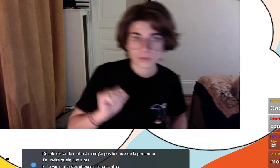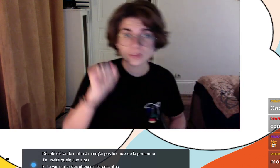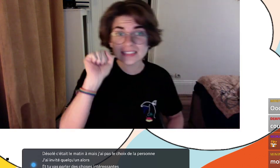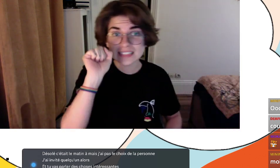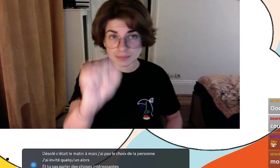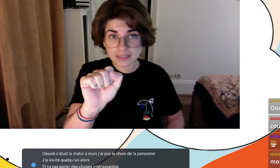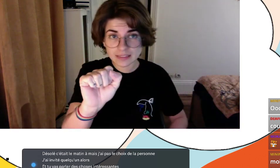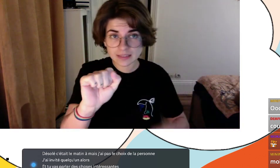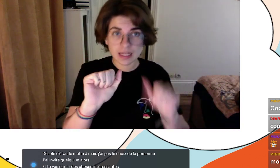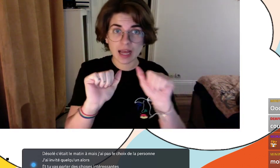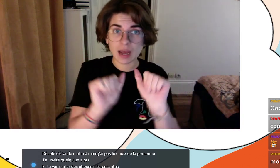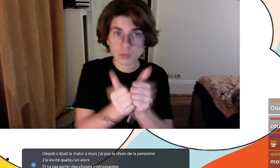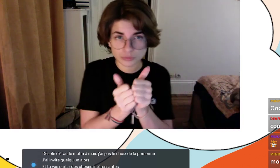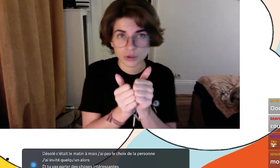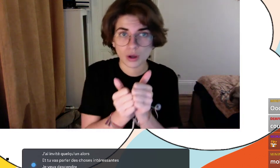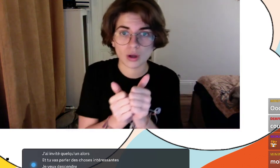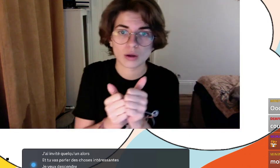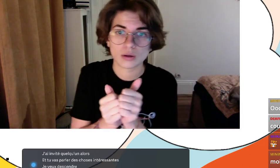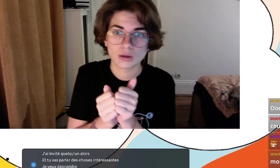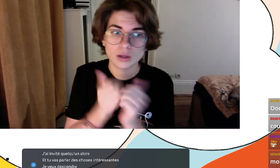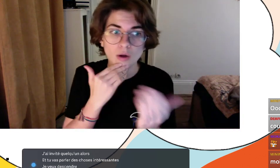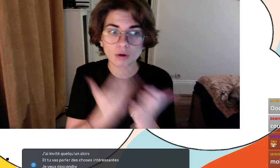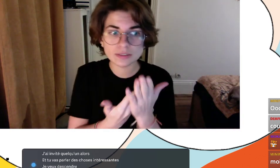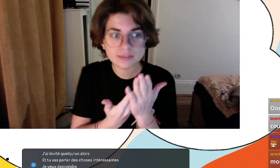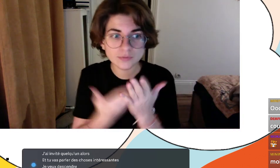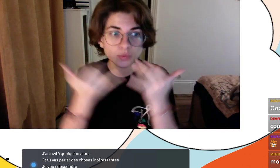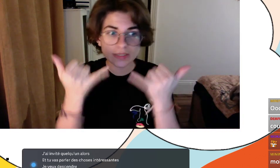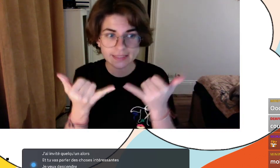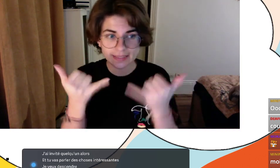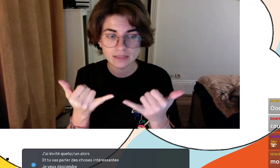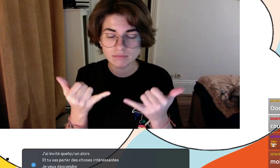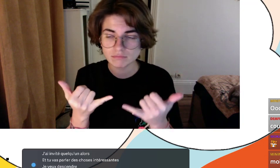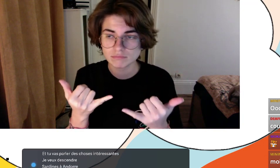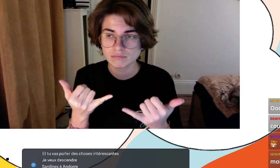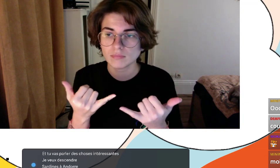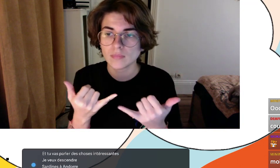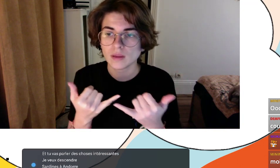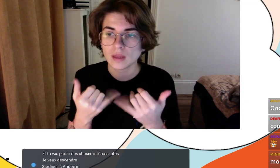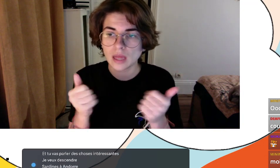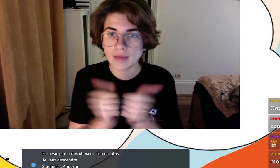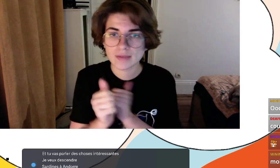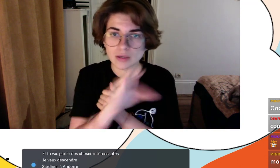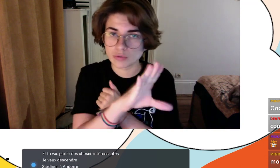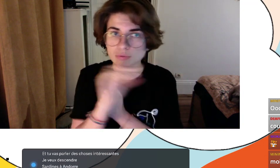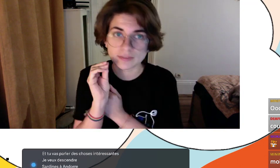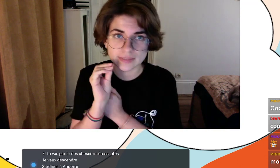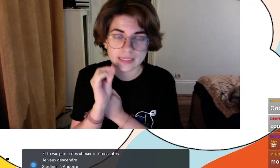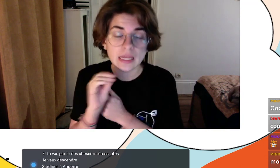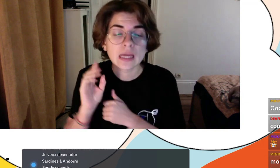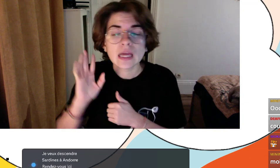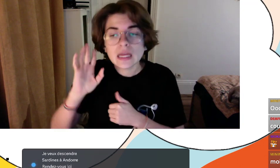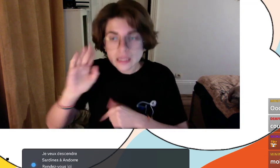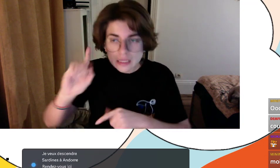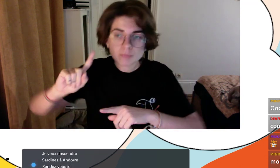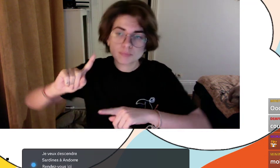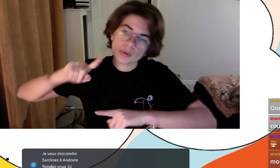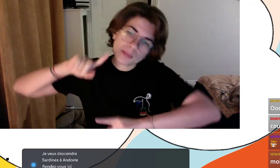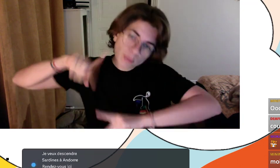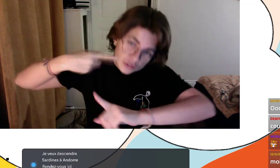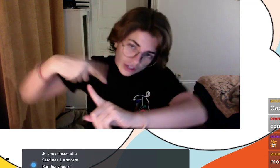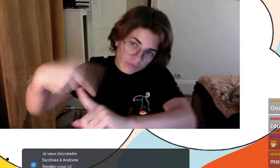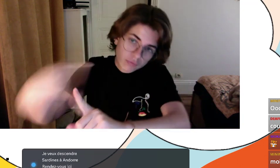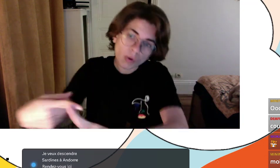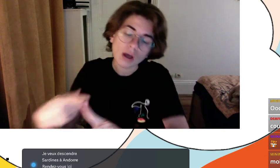Voilà, donc samedi à 11h, rendez-vous ici avec une invitée. Et pour